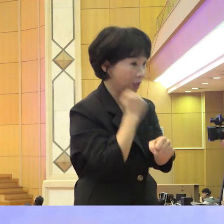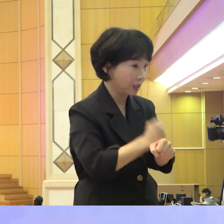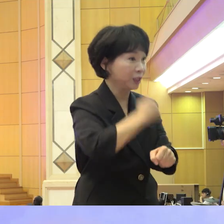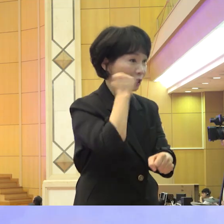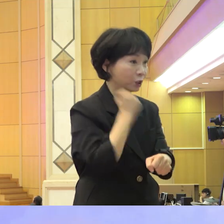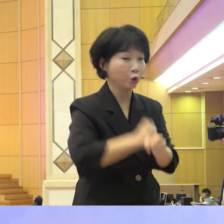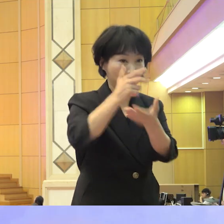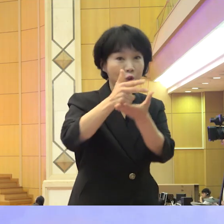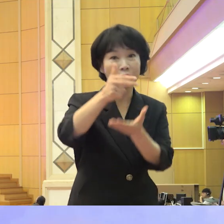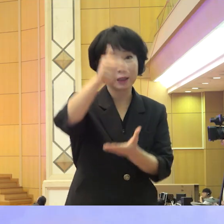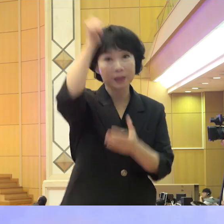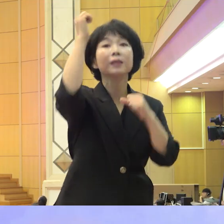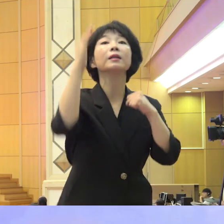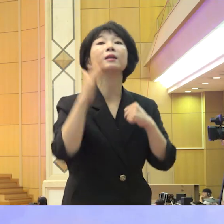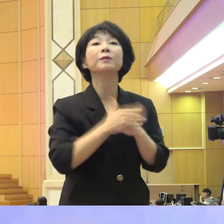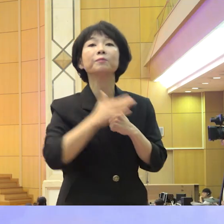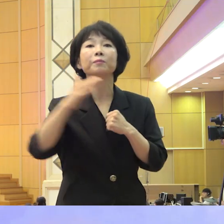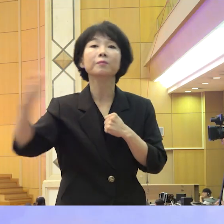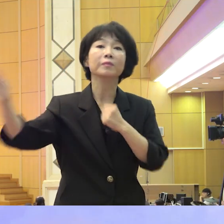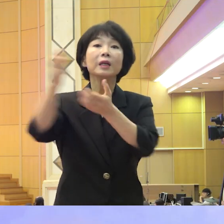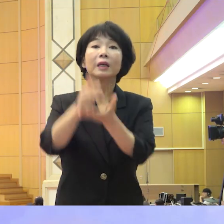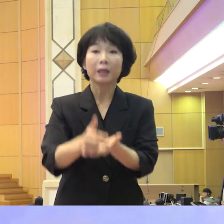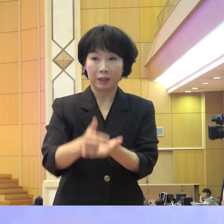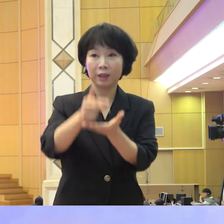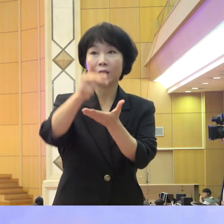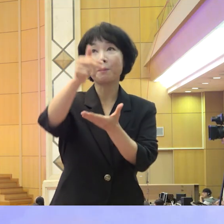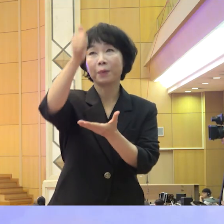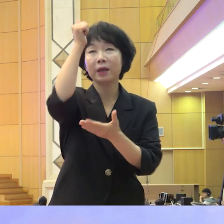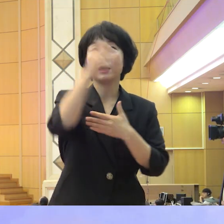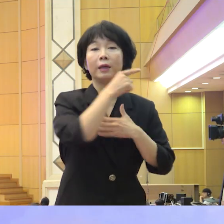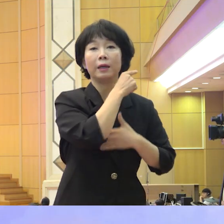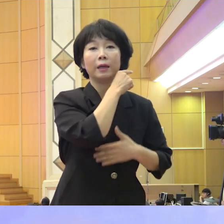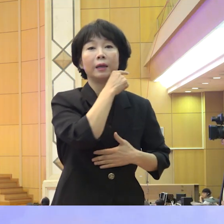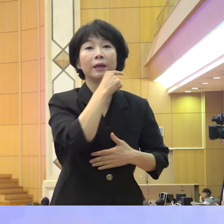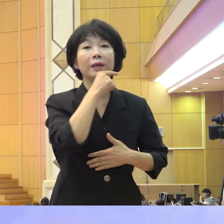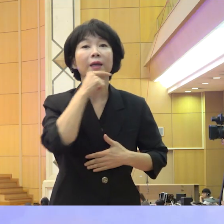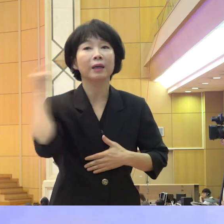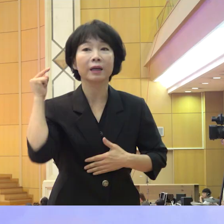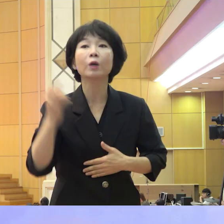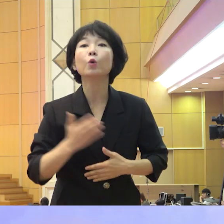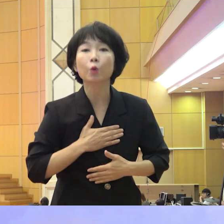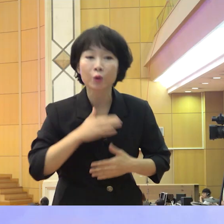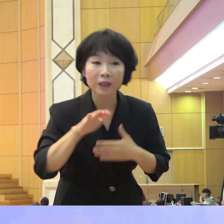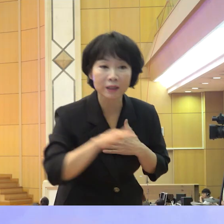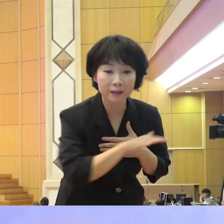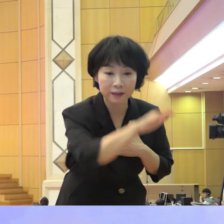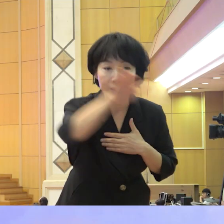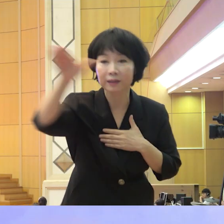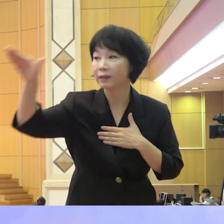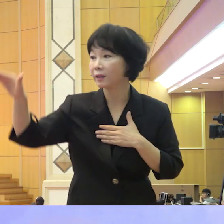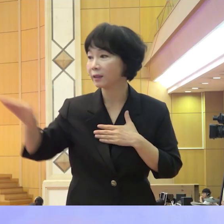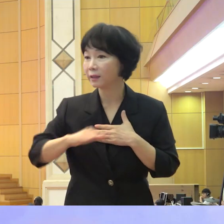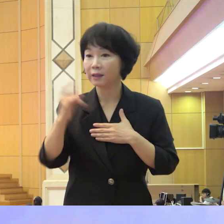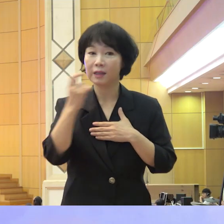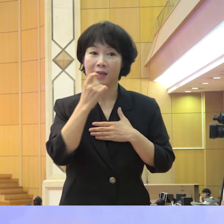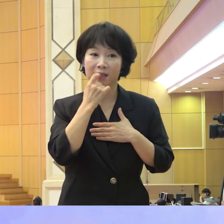깨끗게 하시는 주시니 그의 피